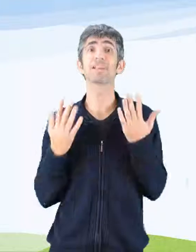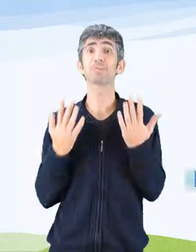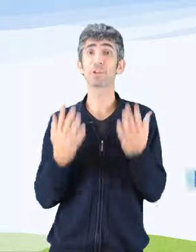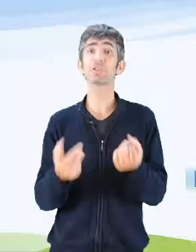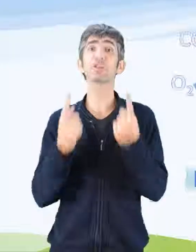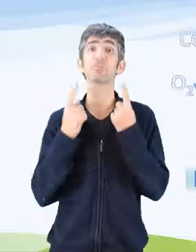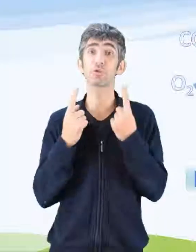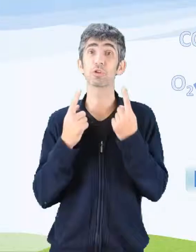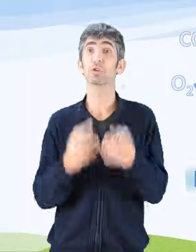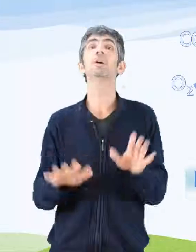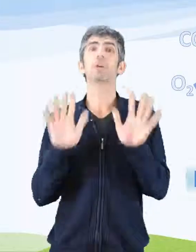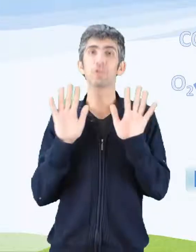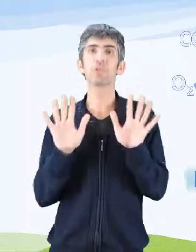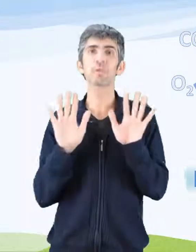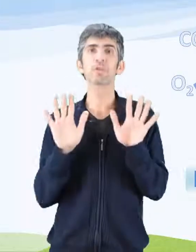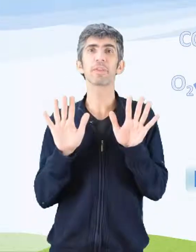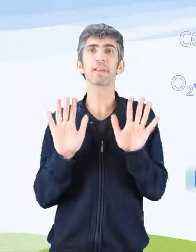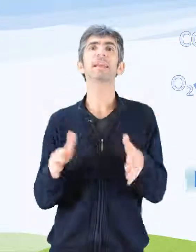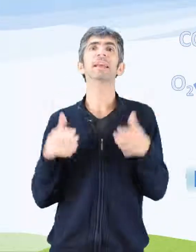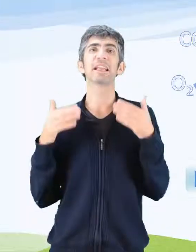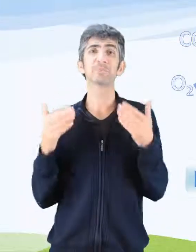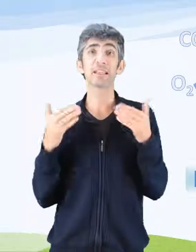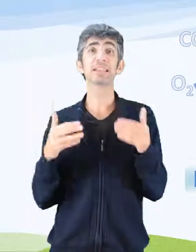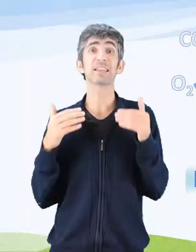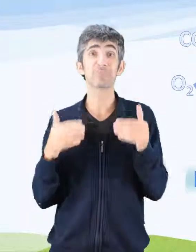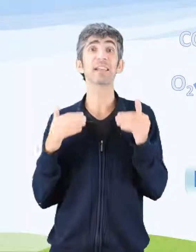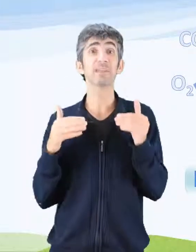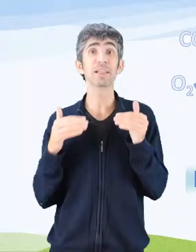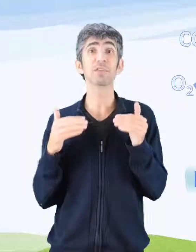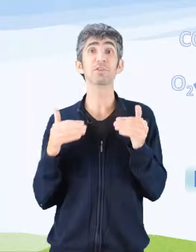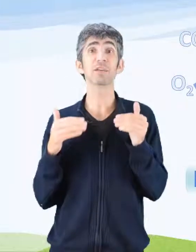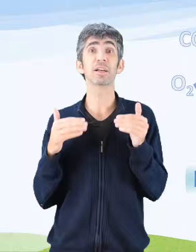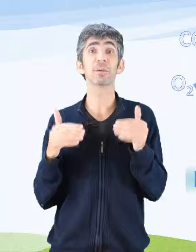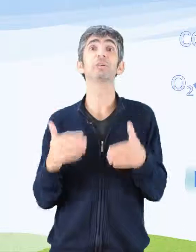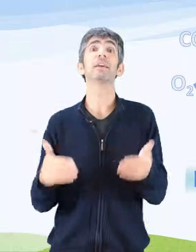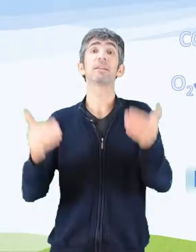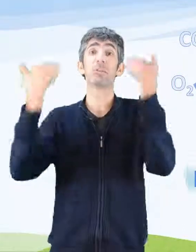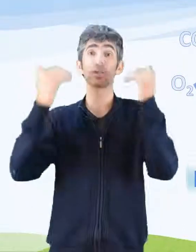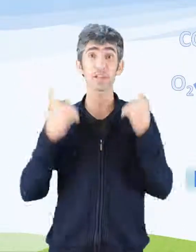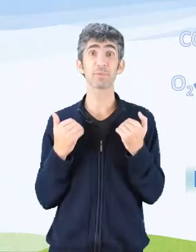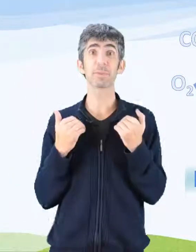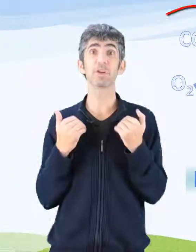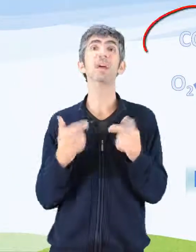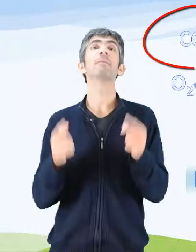en los procesos de combustión no debemos olvidar que las plantas también eliminan dióxido de carbono en el proceso de respiración pero